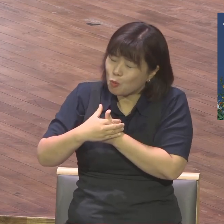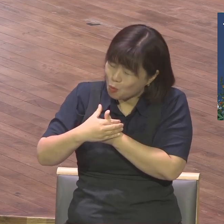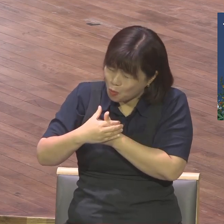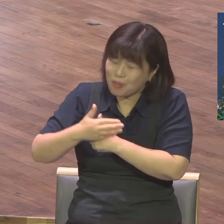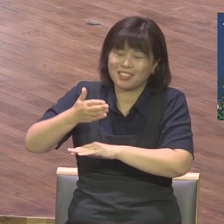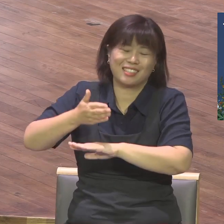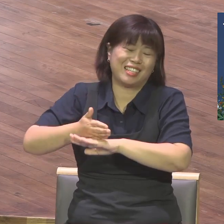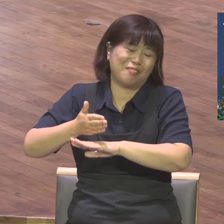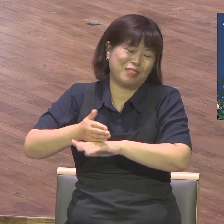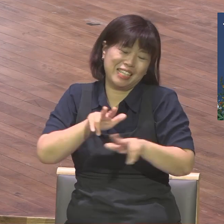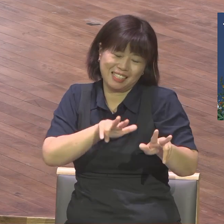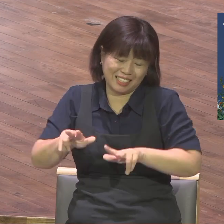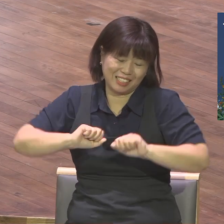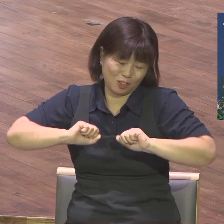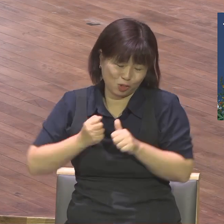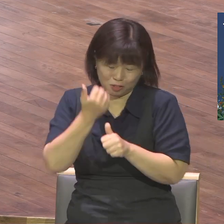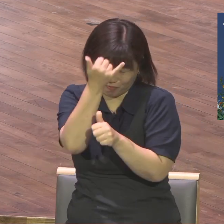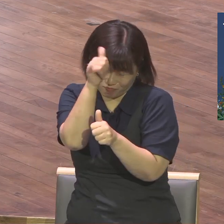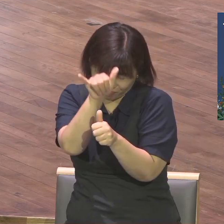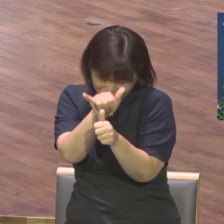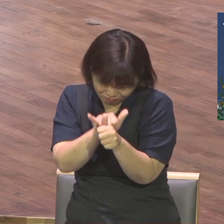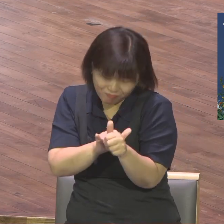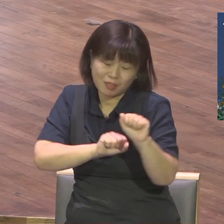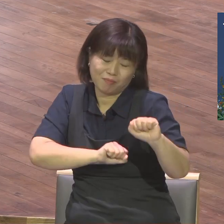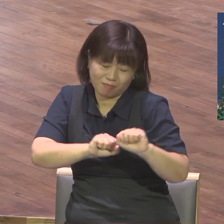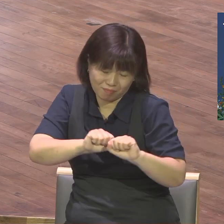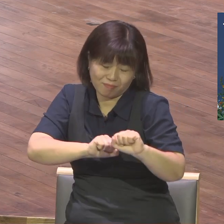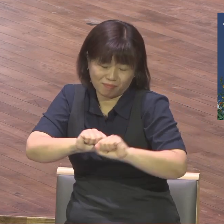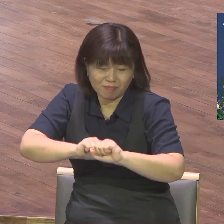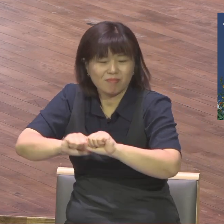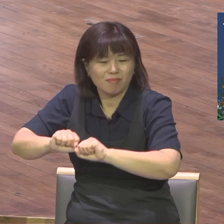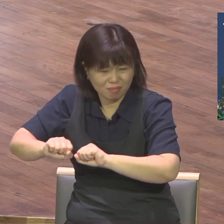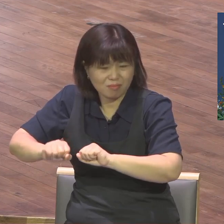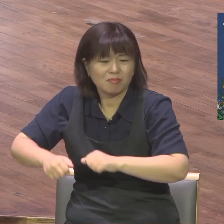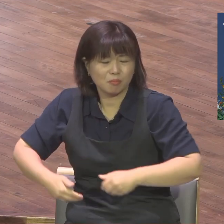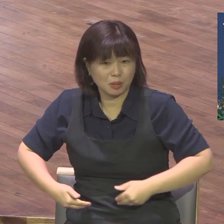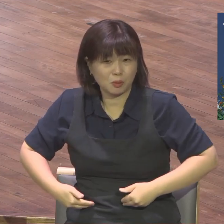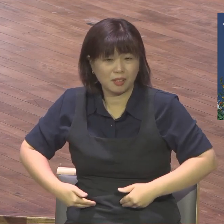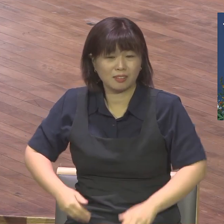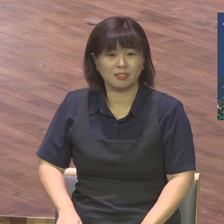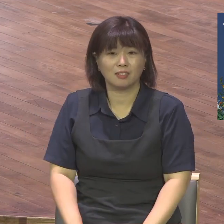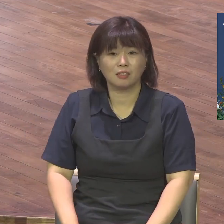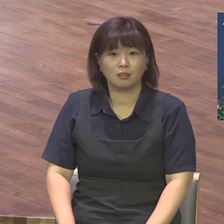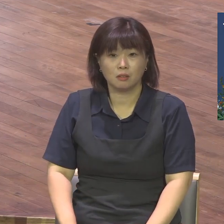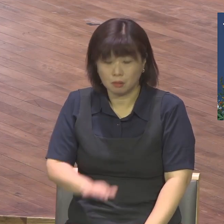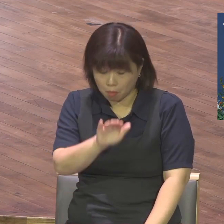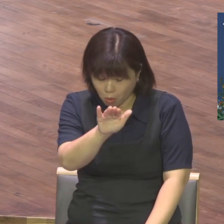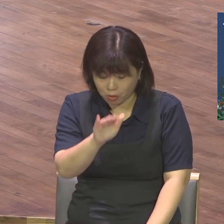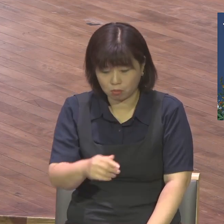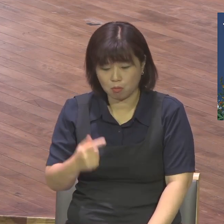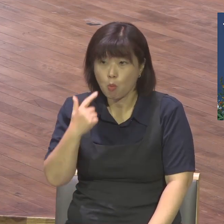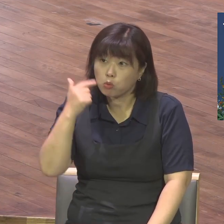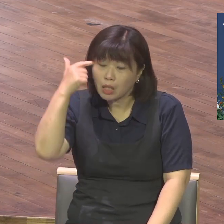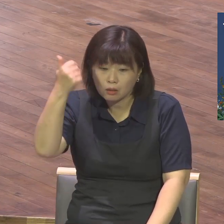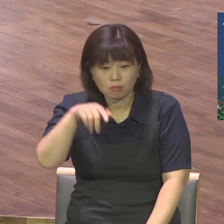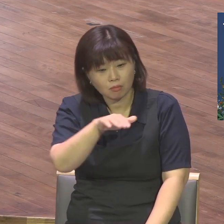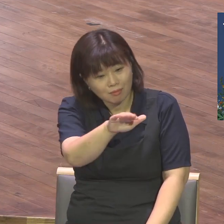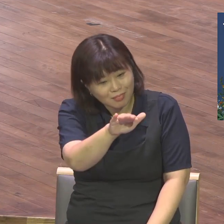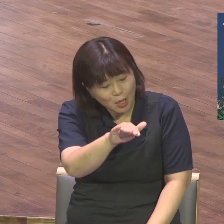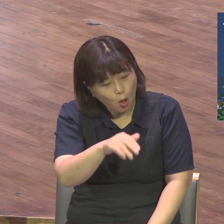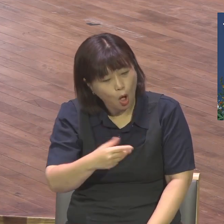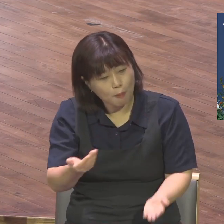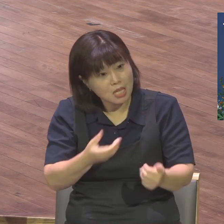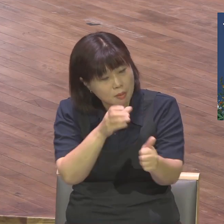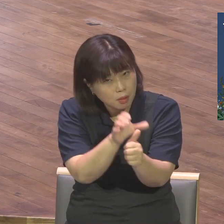적시로 순종해야지. 하나님께서 말씀하신 뒤에 저의 종을 통하여 저 못합니다. 간도 크다. 간도